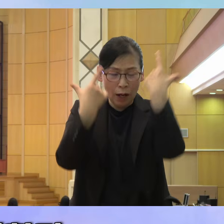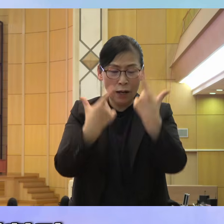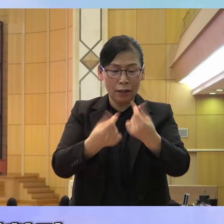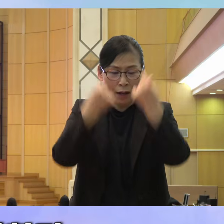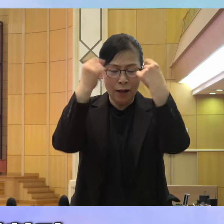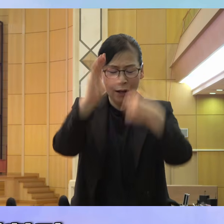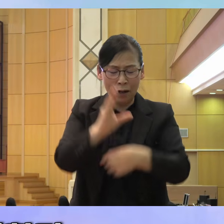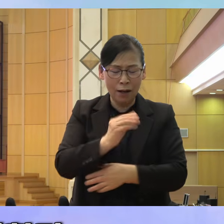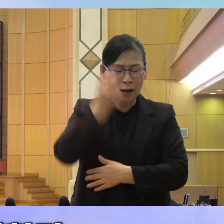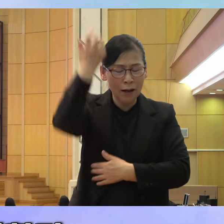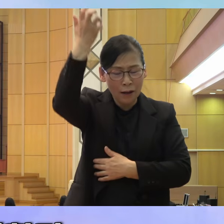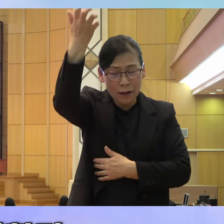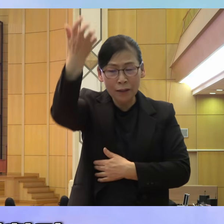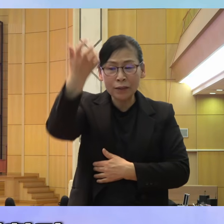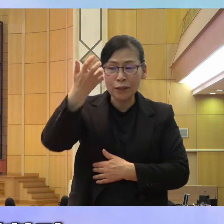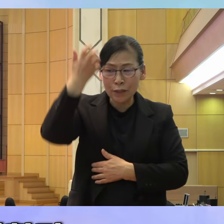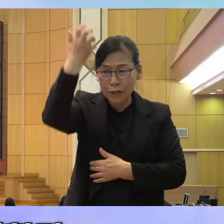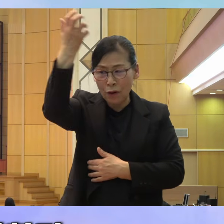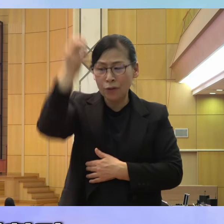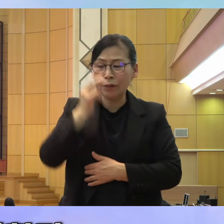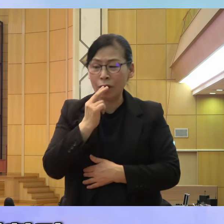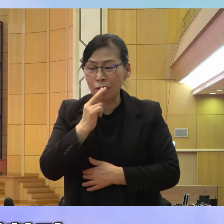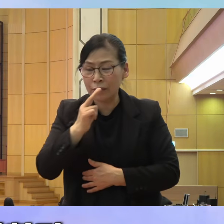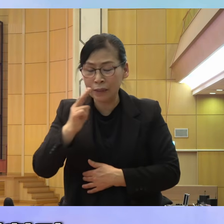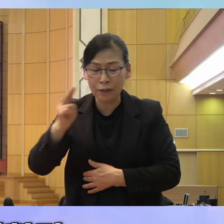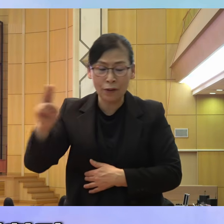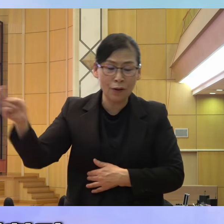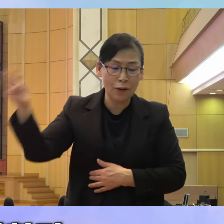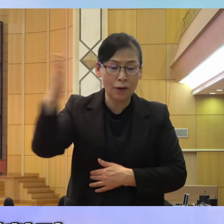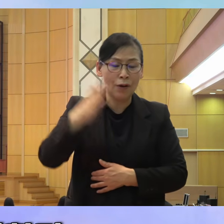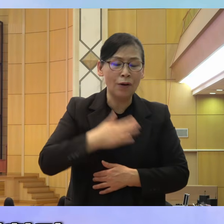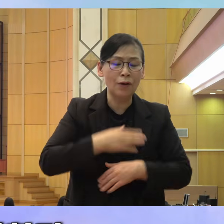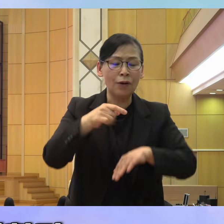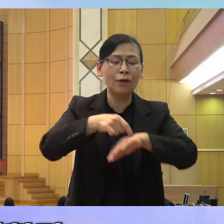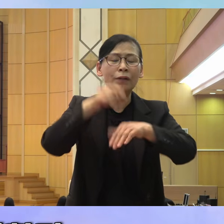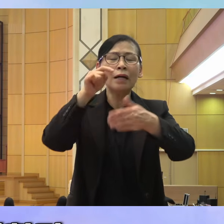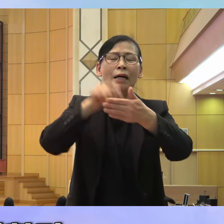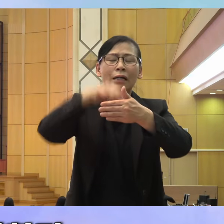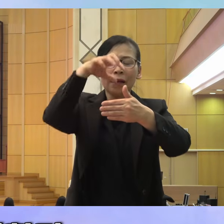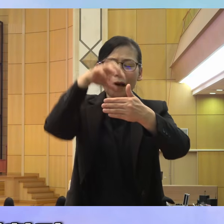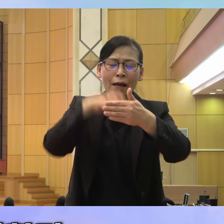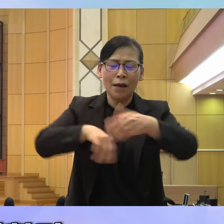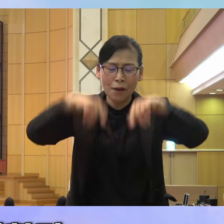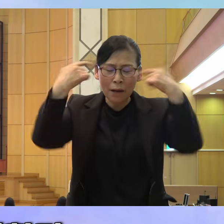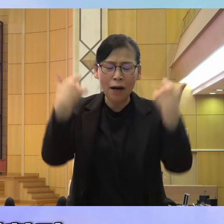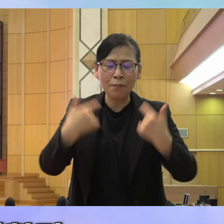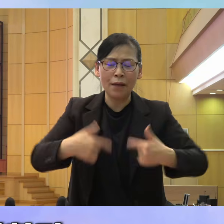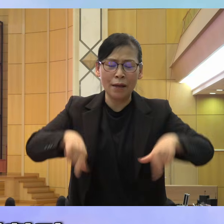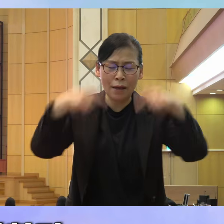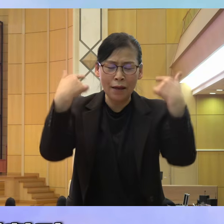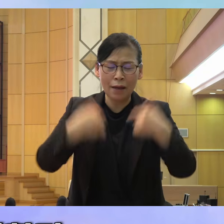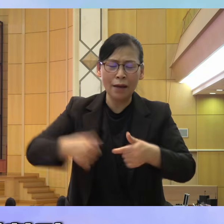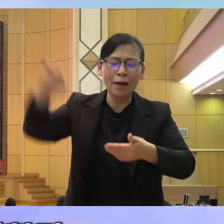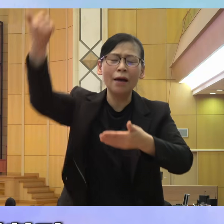불과 같은 성령이여 내